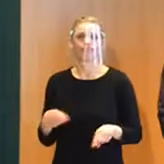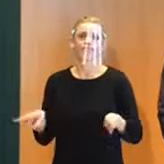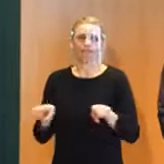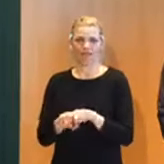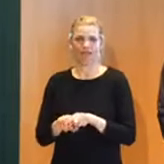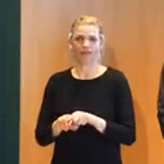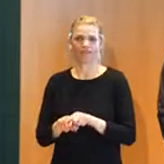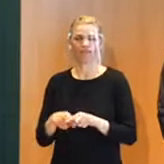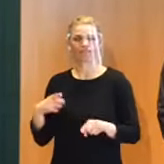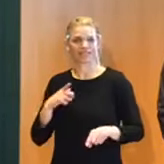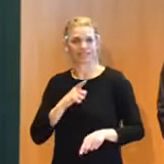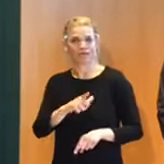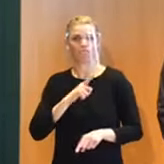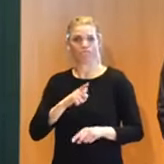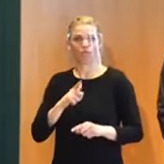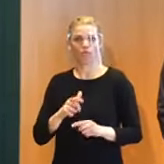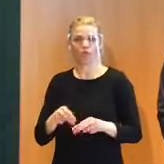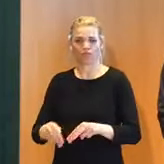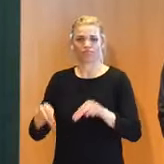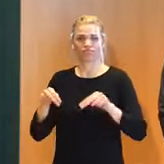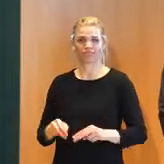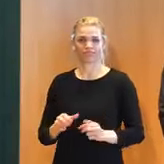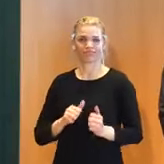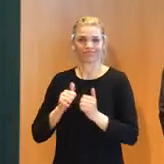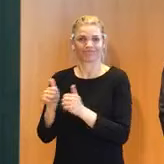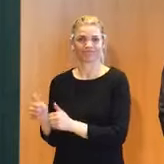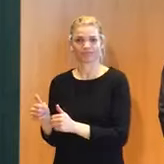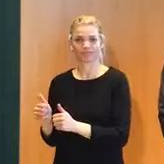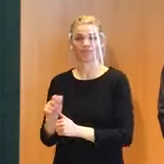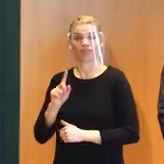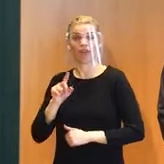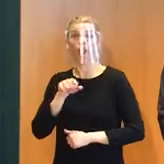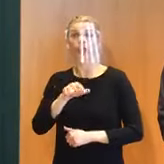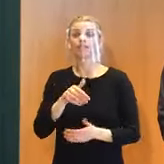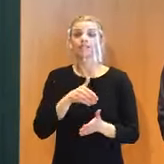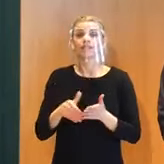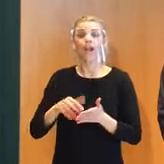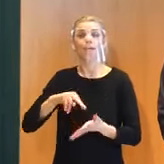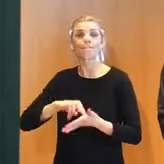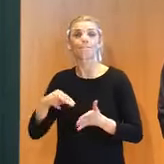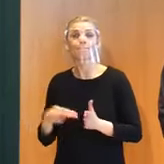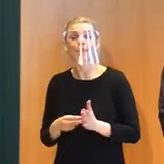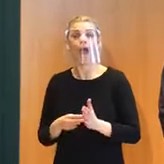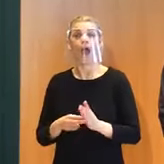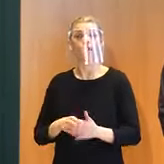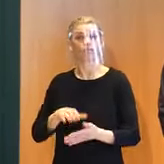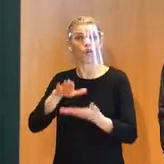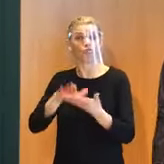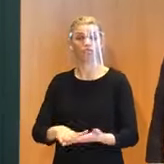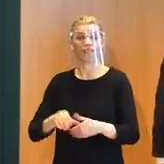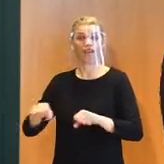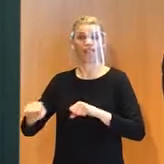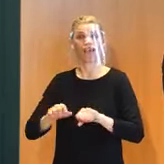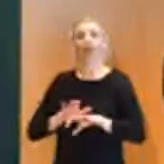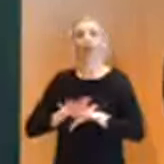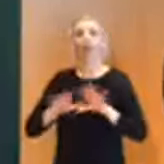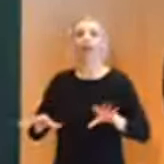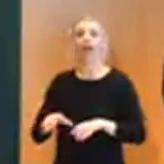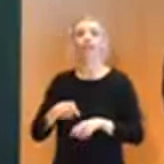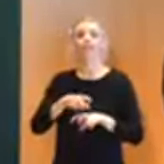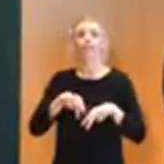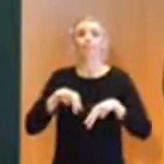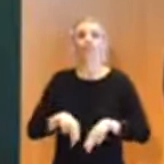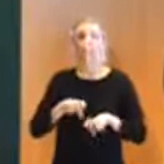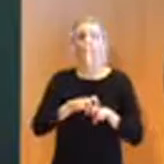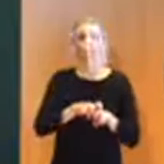ním, ak on teda naďalej plánuje zotrvať a plánuje sa len presunúť zo stoličky predsedu na